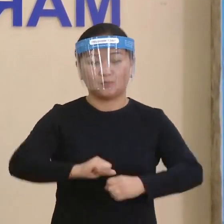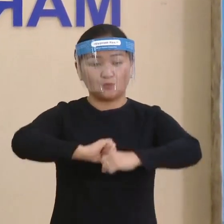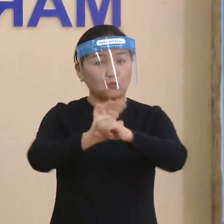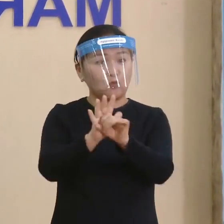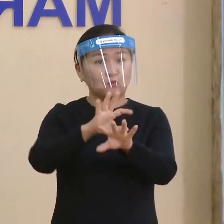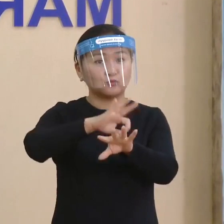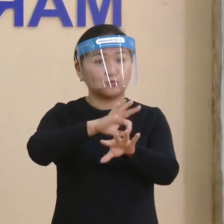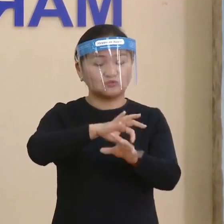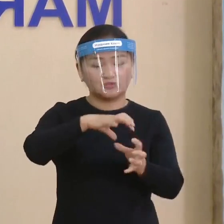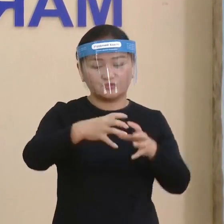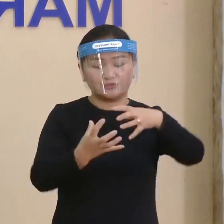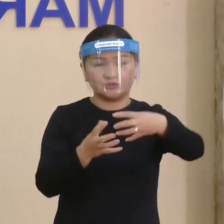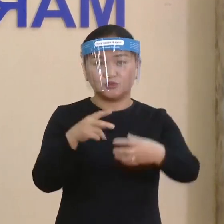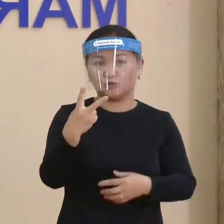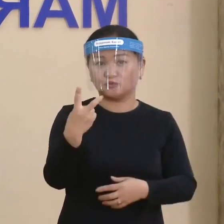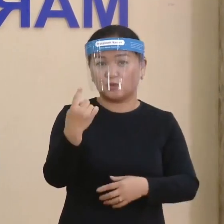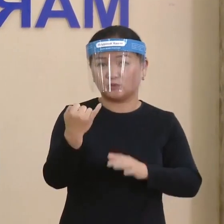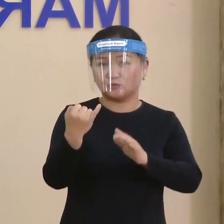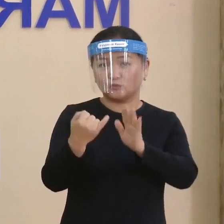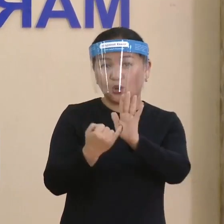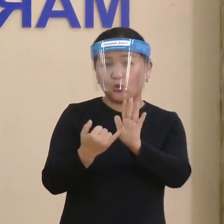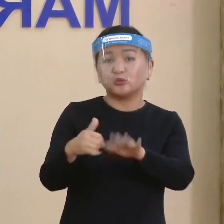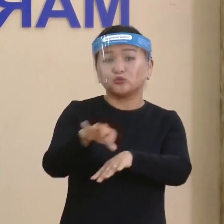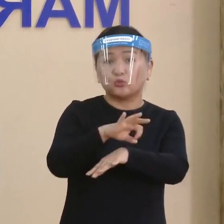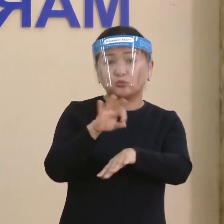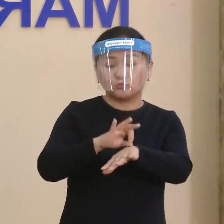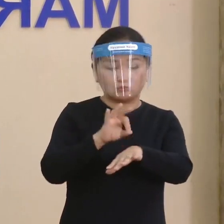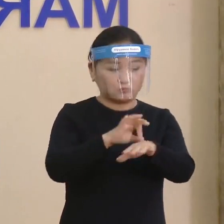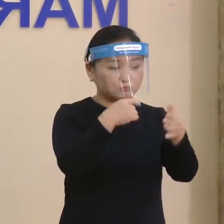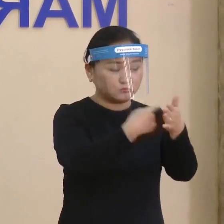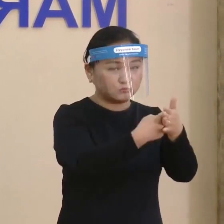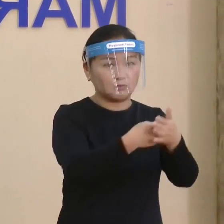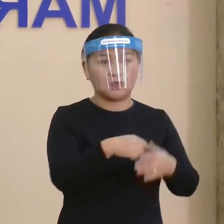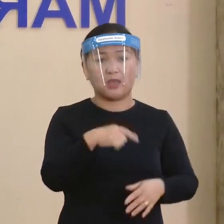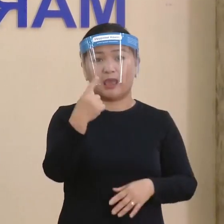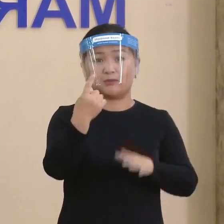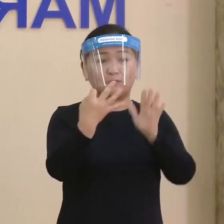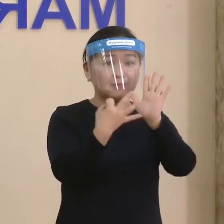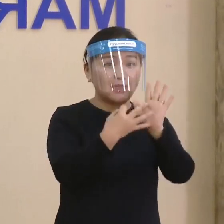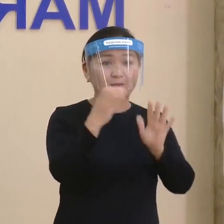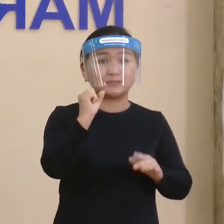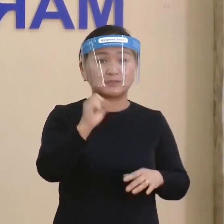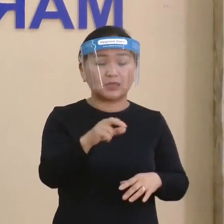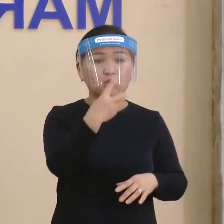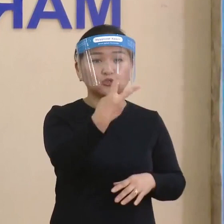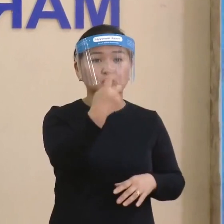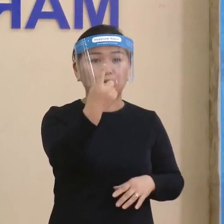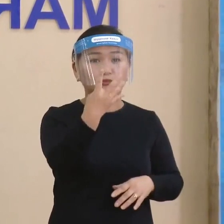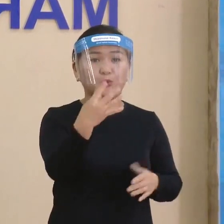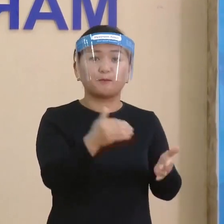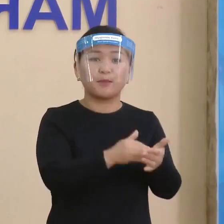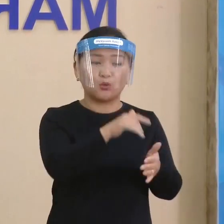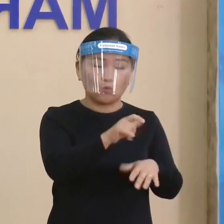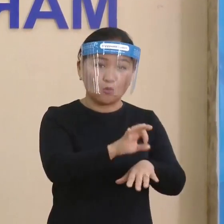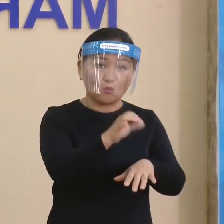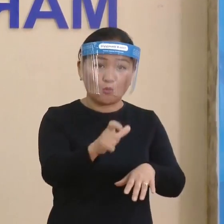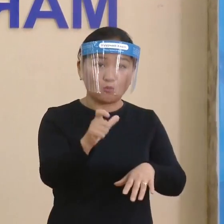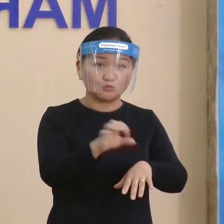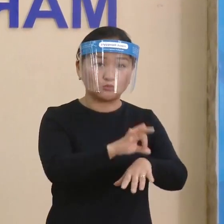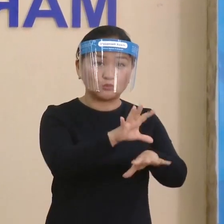коронавирус халдвар дэлхийн 216 улс орны нутгад дэвсгэрт бүртгэгдэж 18 сая 214 мянган хүн